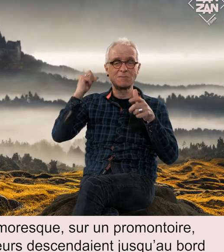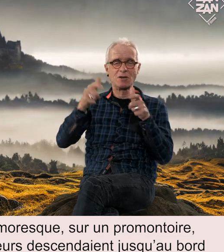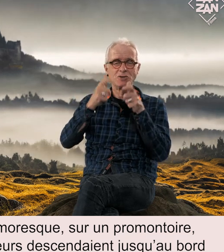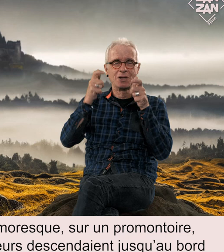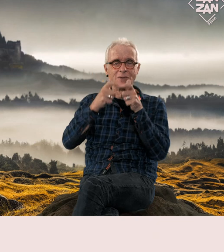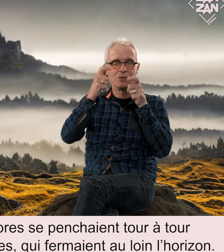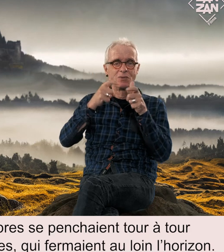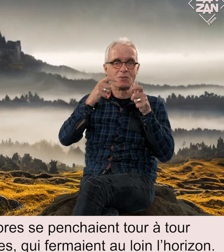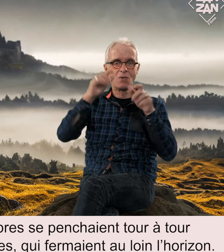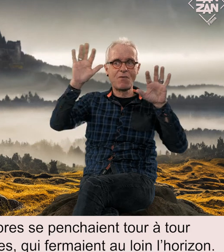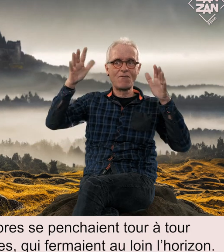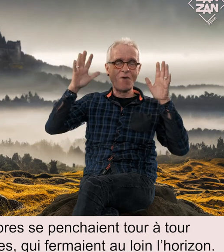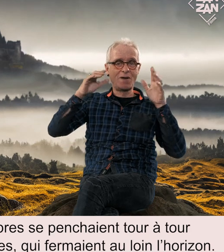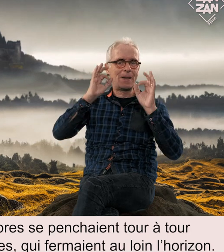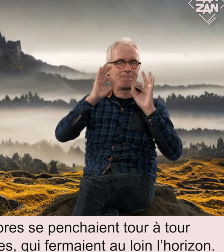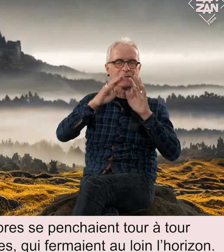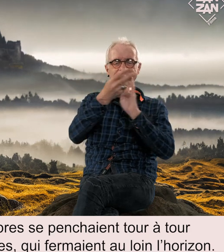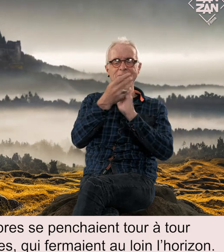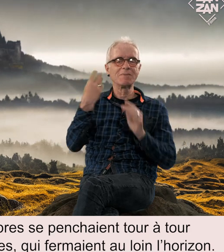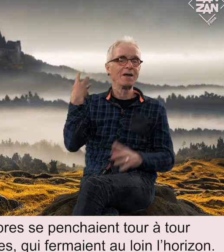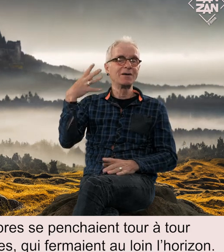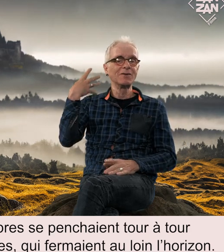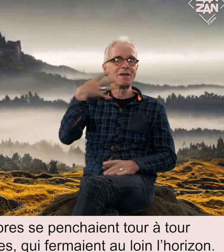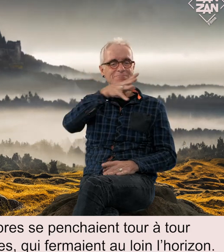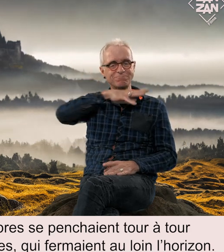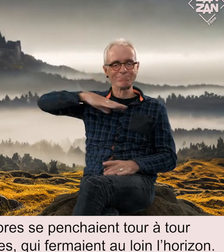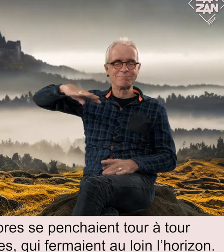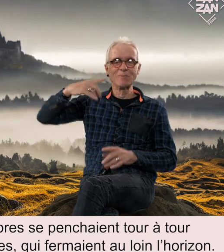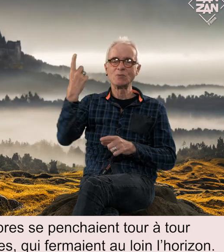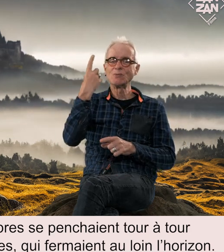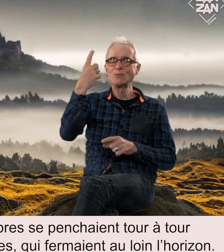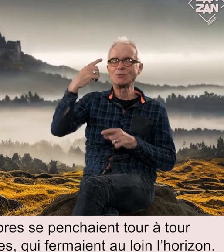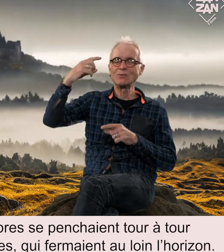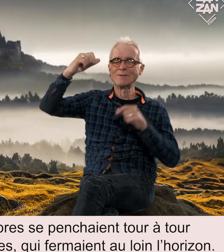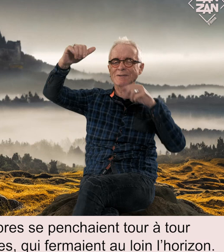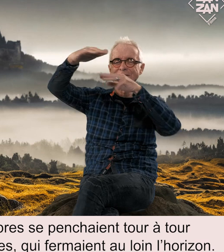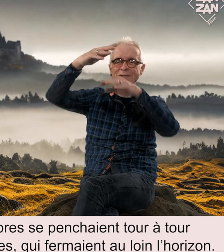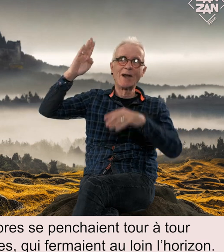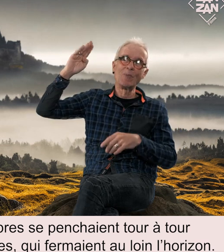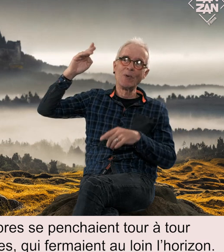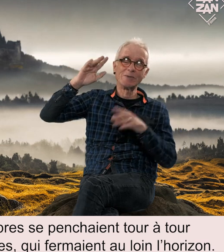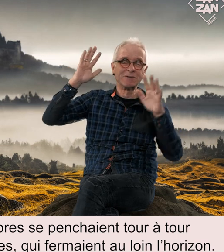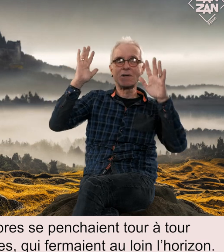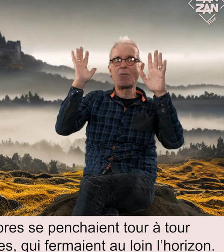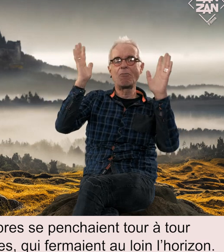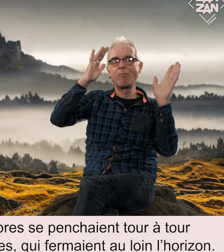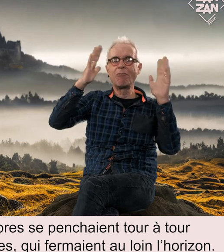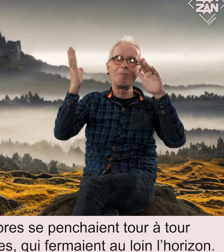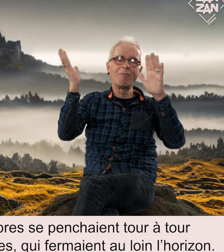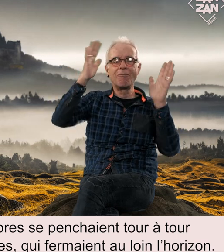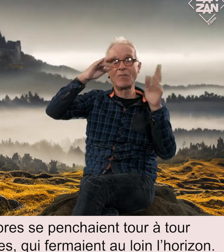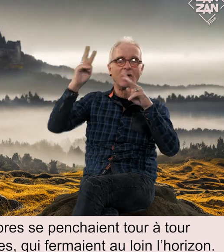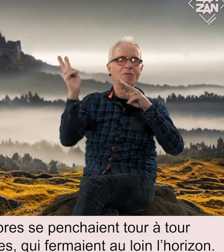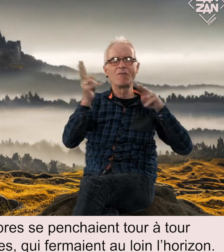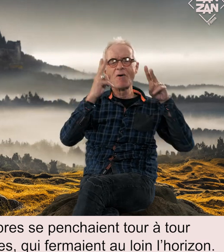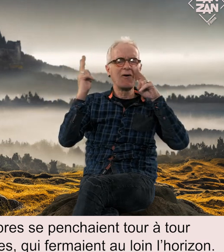d'un éventail. Le ciel continuellement était bleu et les arbres se penchaient tour à tour sous la brise de la mer et le vent des